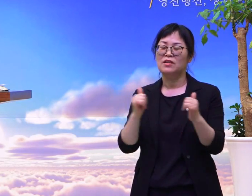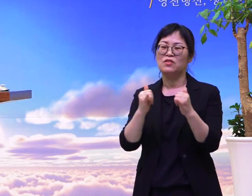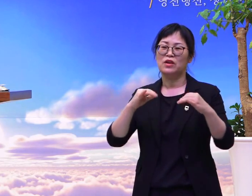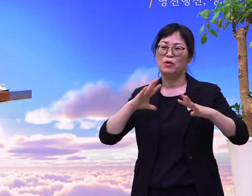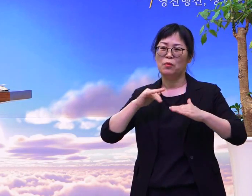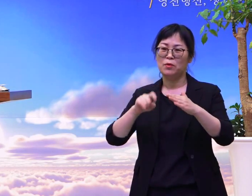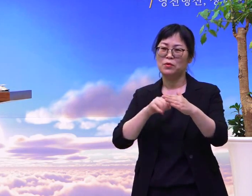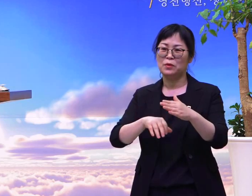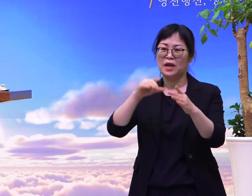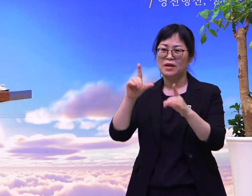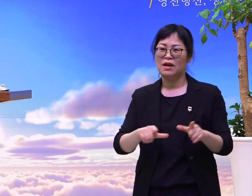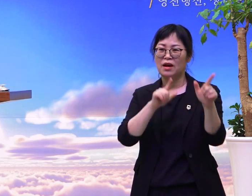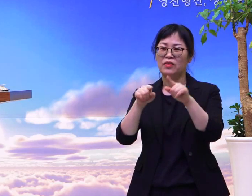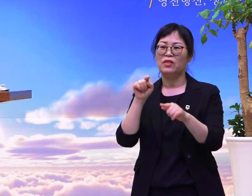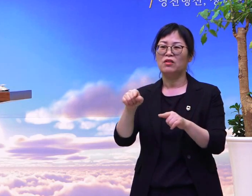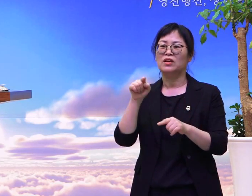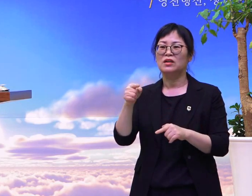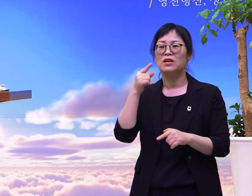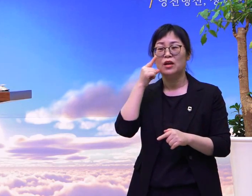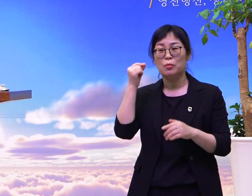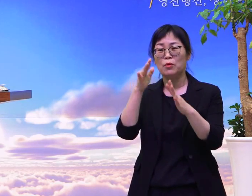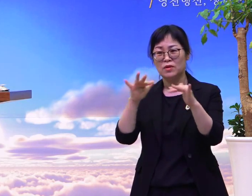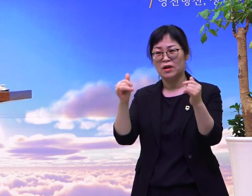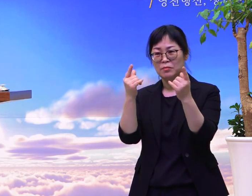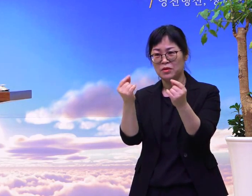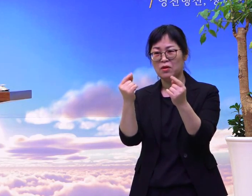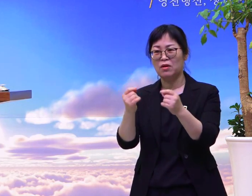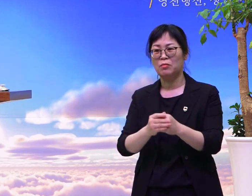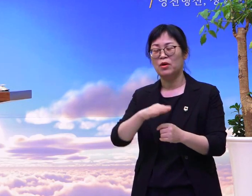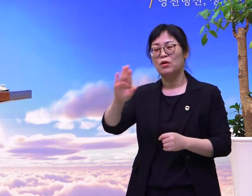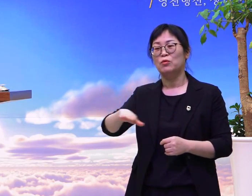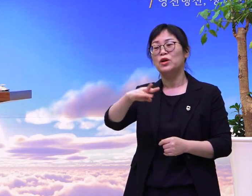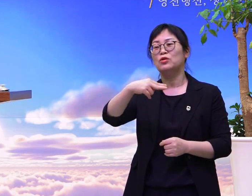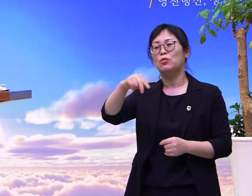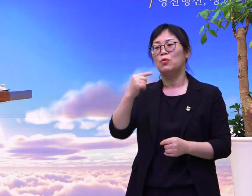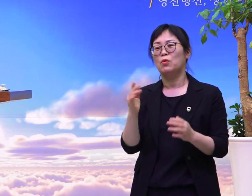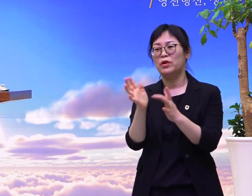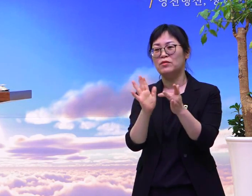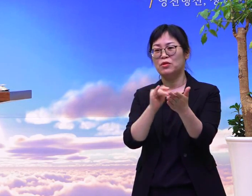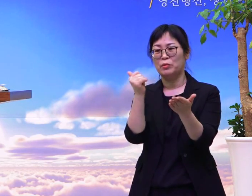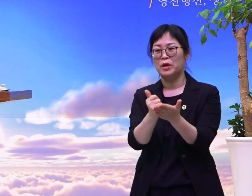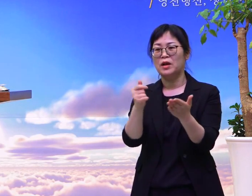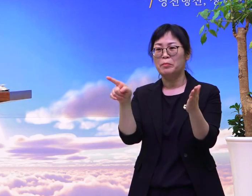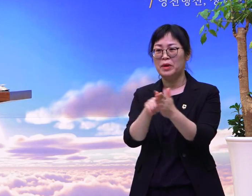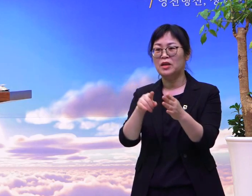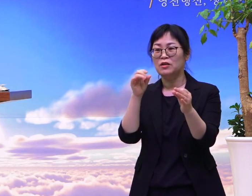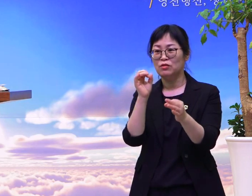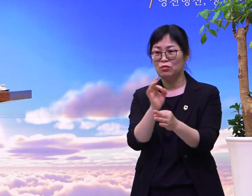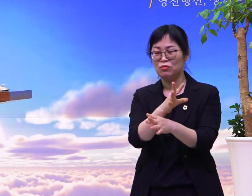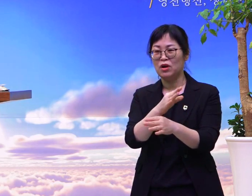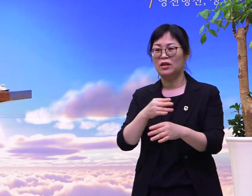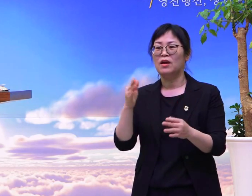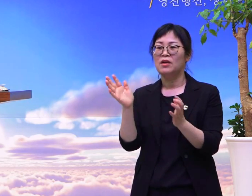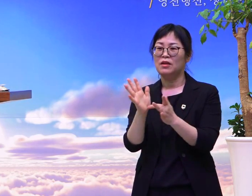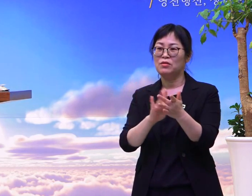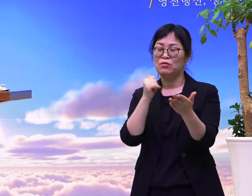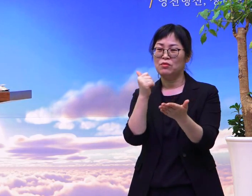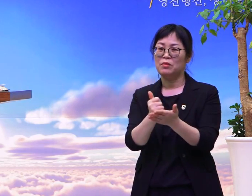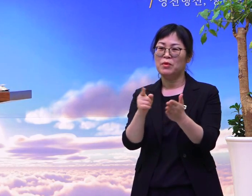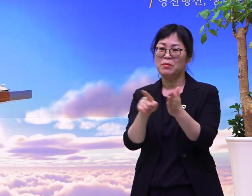속에 살았던 요코이처럼 우리도 예수님을 믿는 순간, 우리가 예수님을 믿고 내 마음의 구주를 영접한